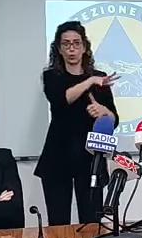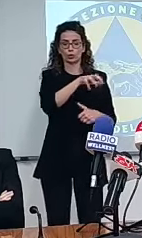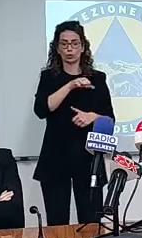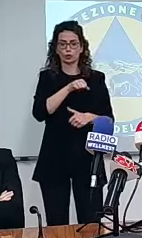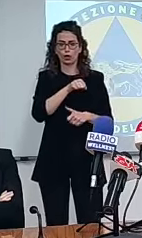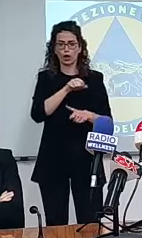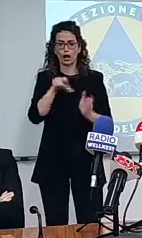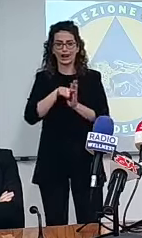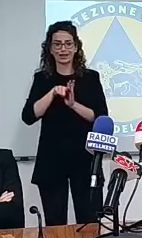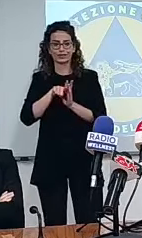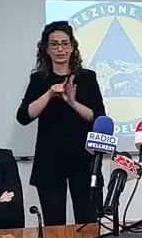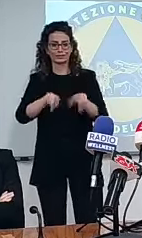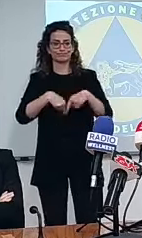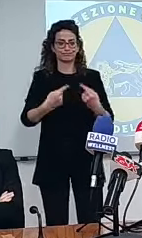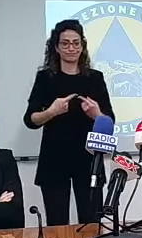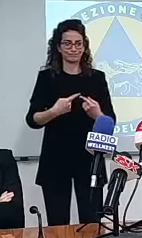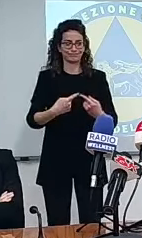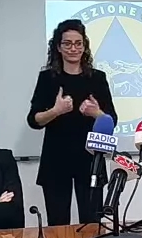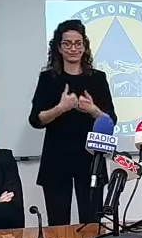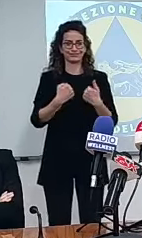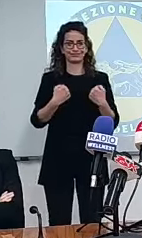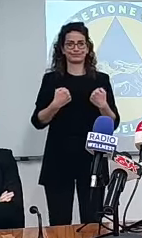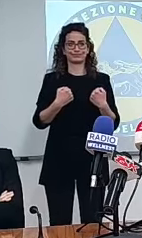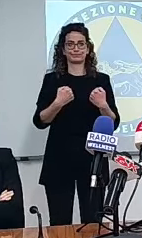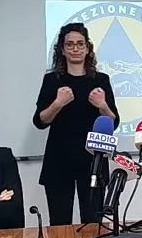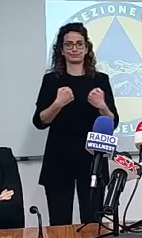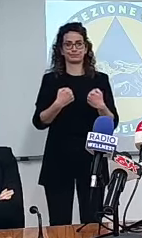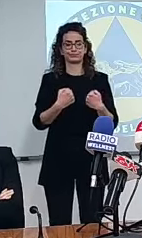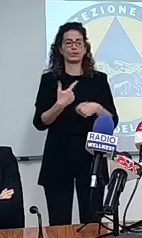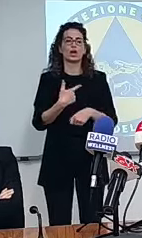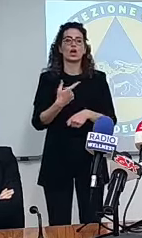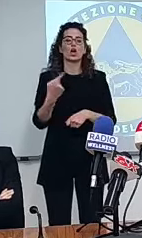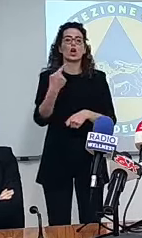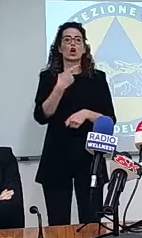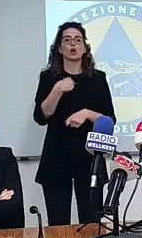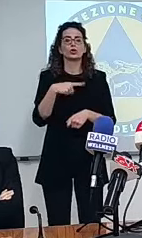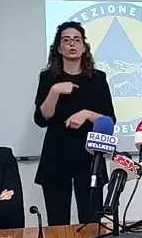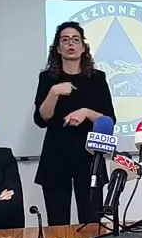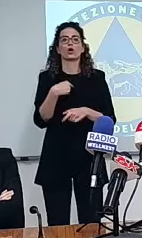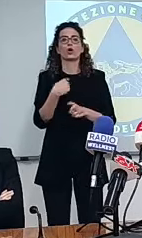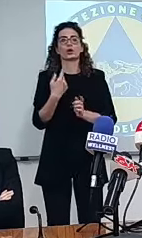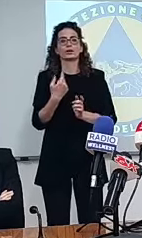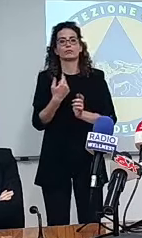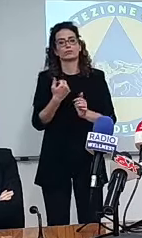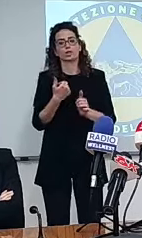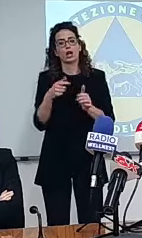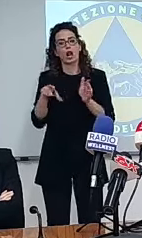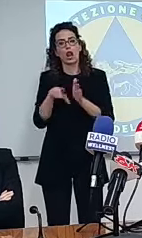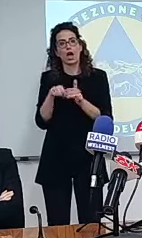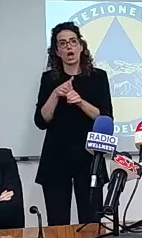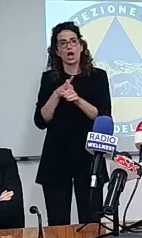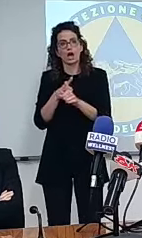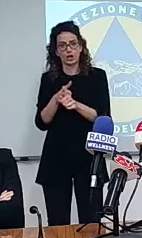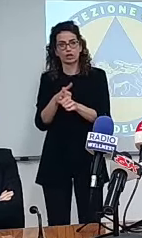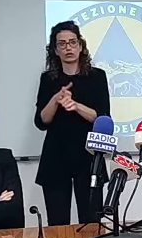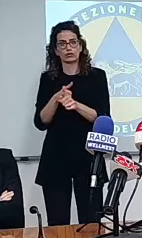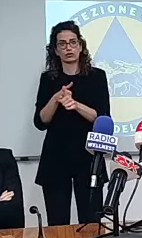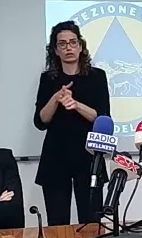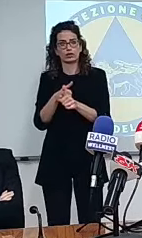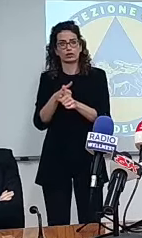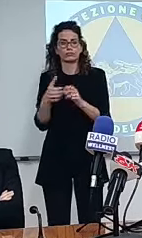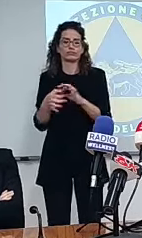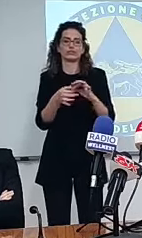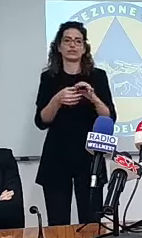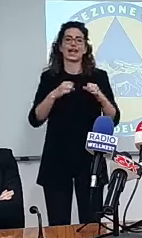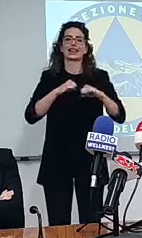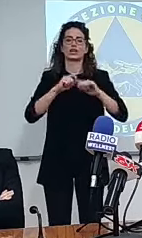dopo. Noi abbiamo attivato le procedure di legge, quindi per il tramite dei direttori